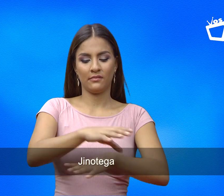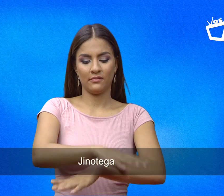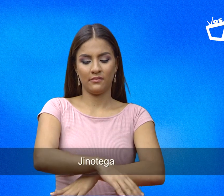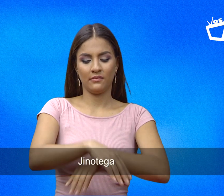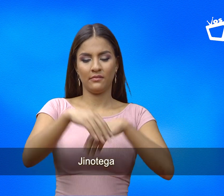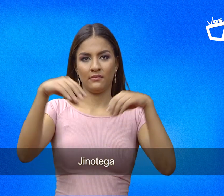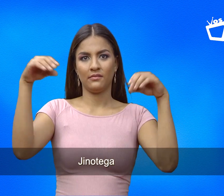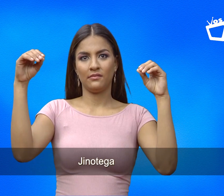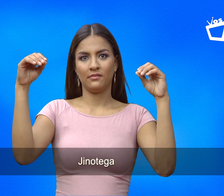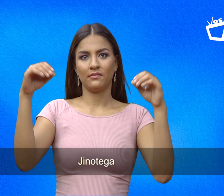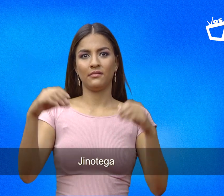jinotega